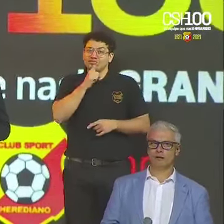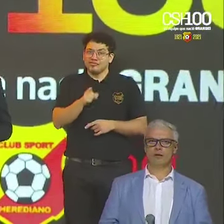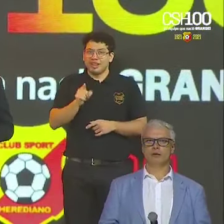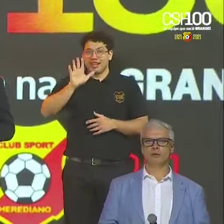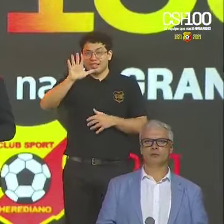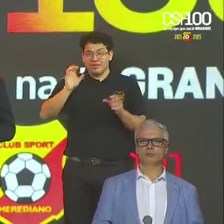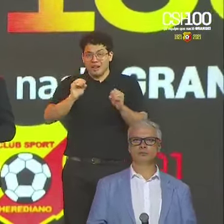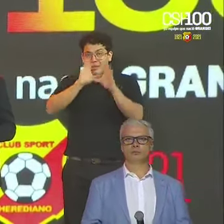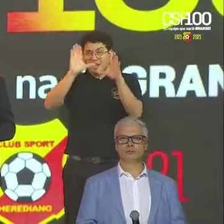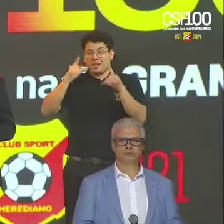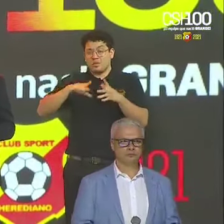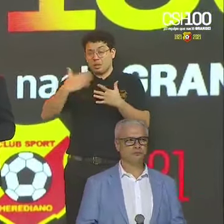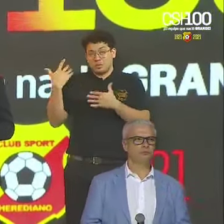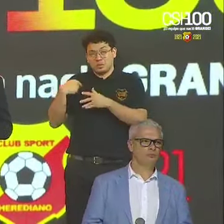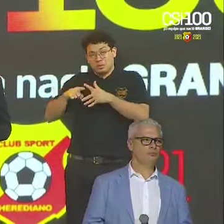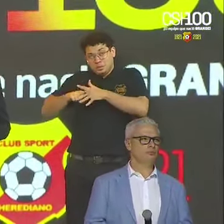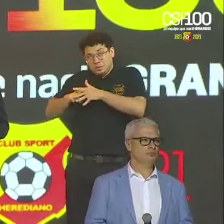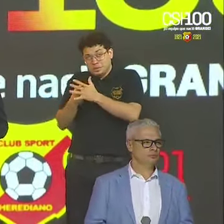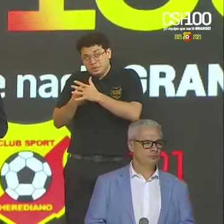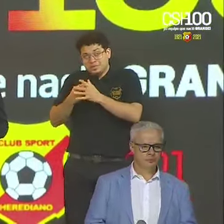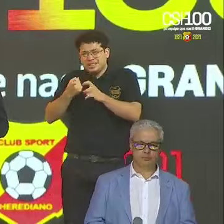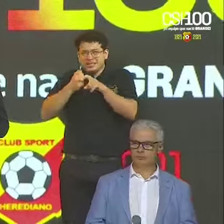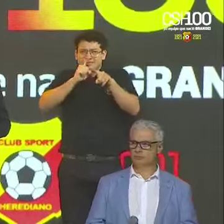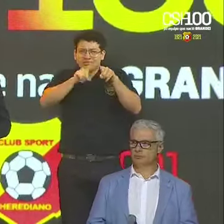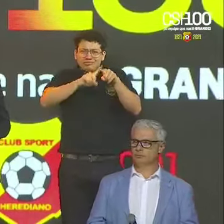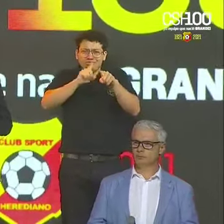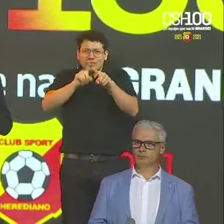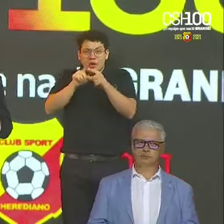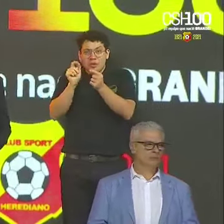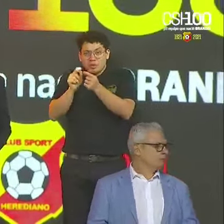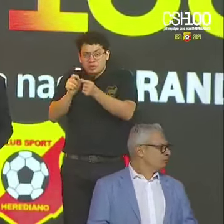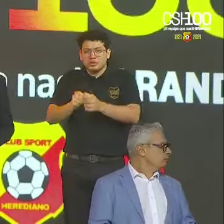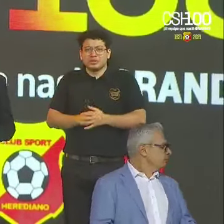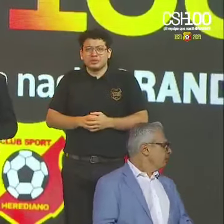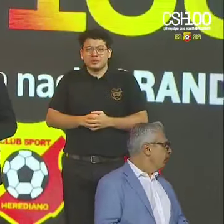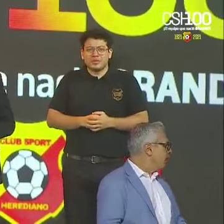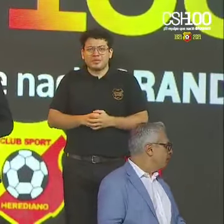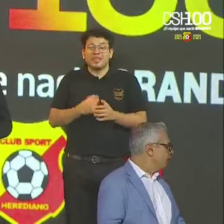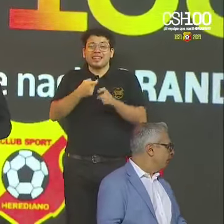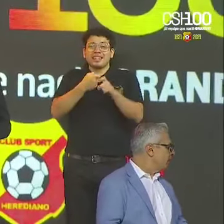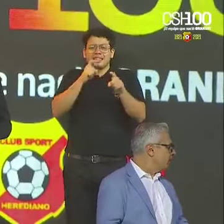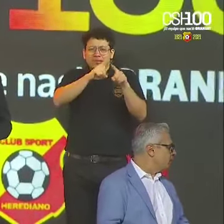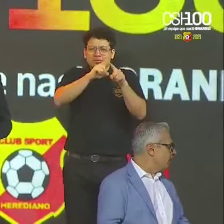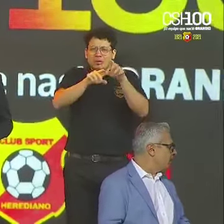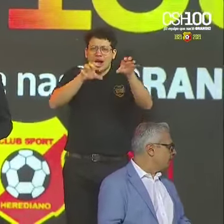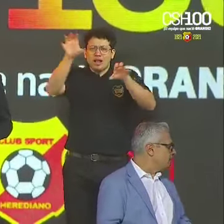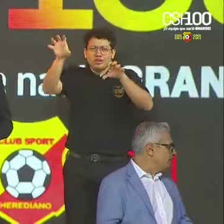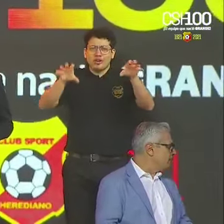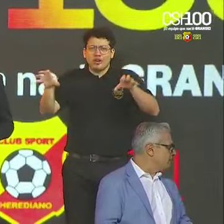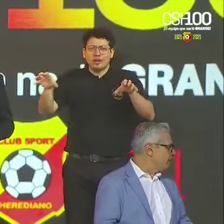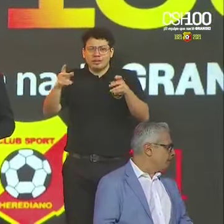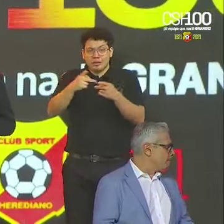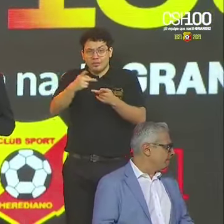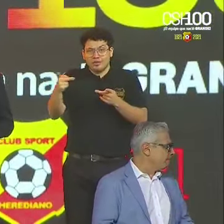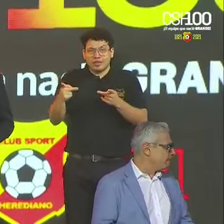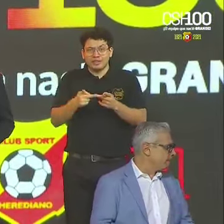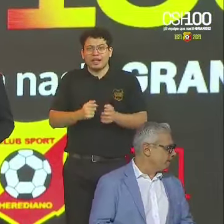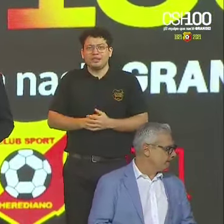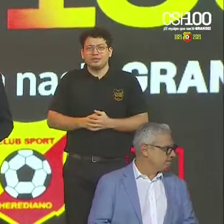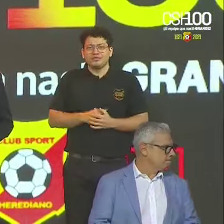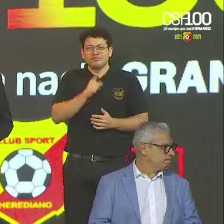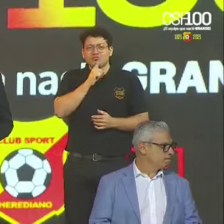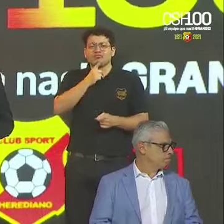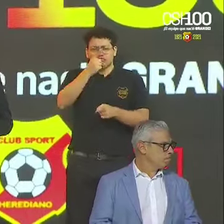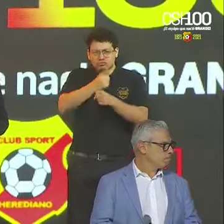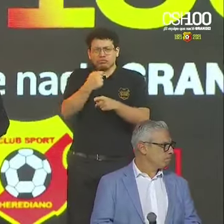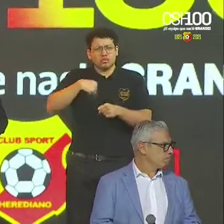las 5 de la mañana, cuando arrancamos con la Diana desde distintos puntos, desde distintos cantones de la provincia, efectivamente